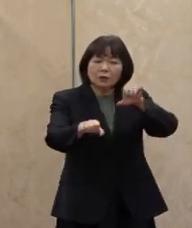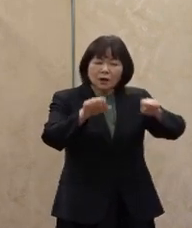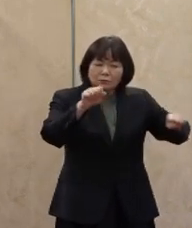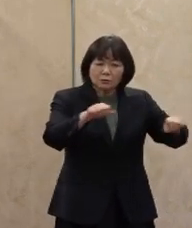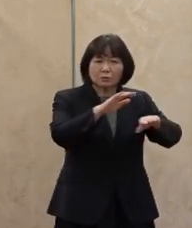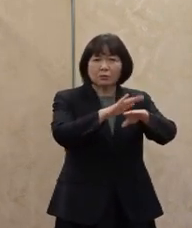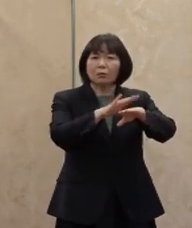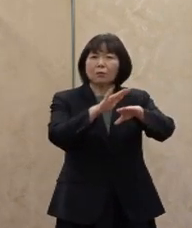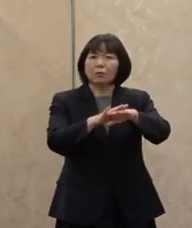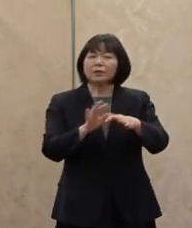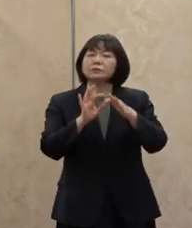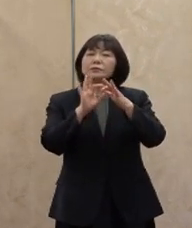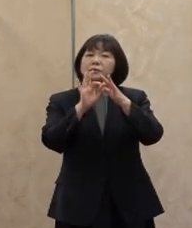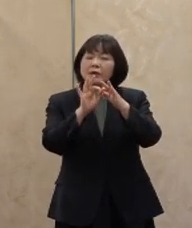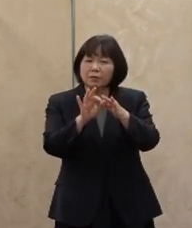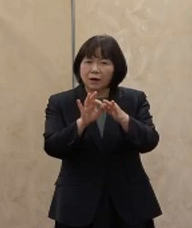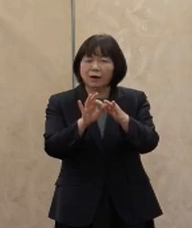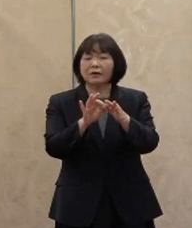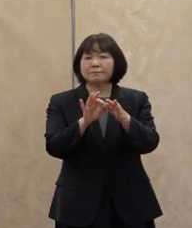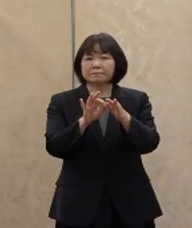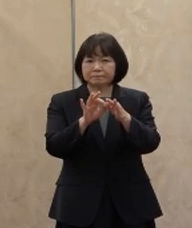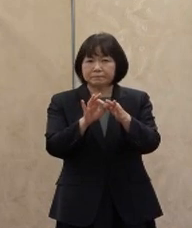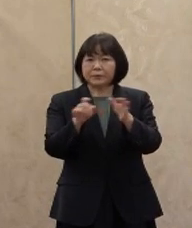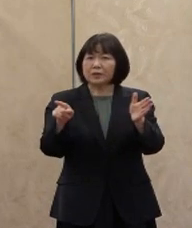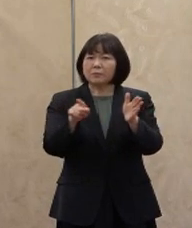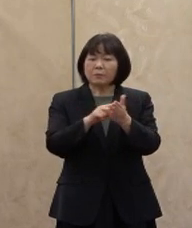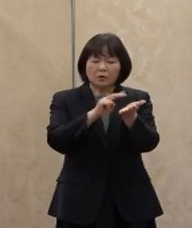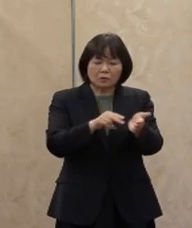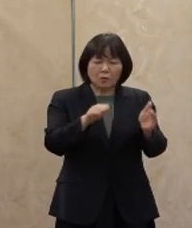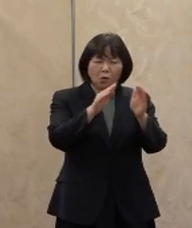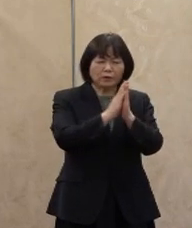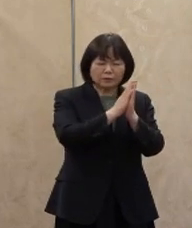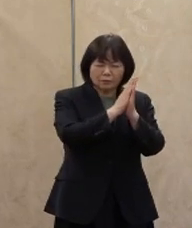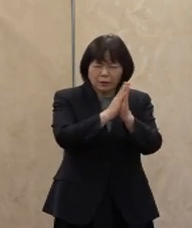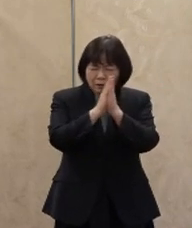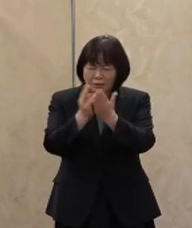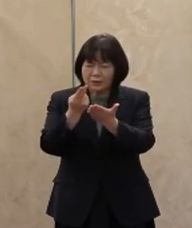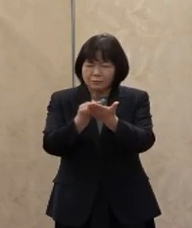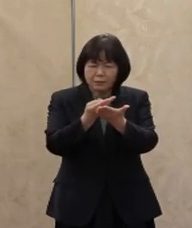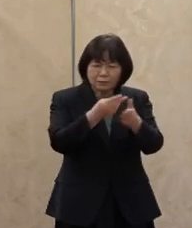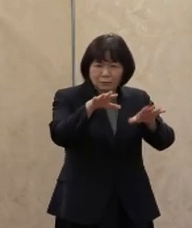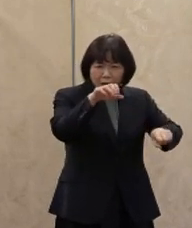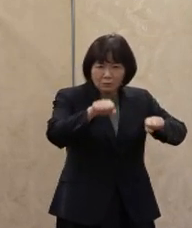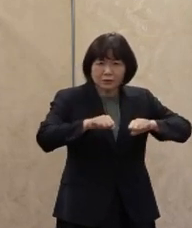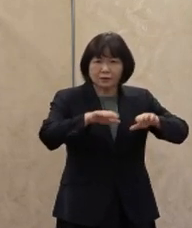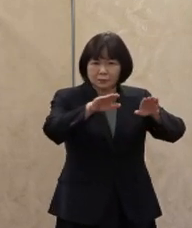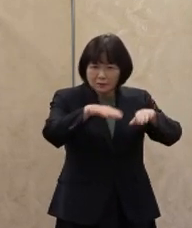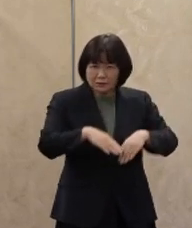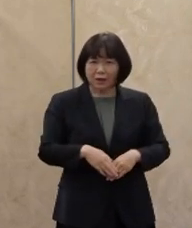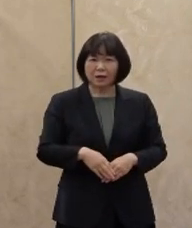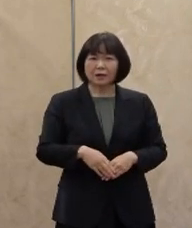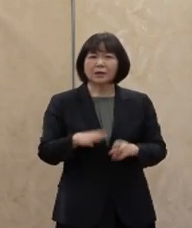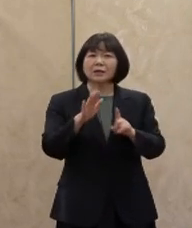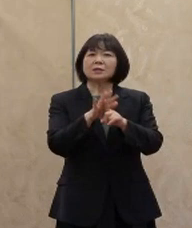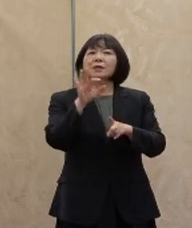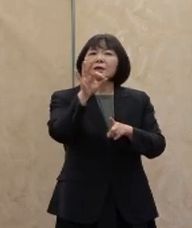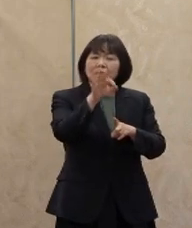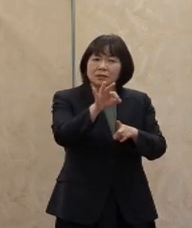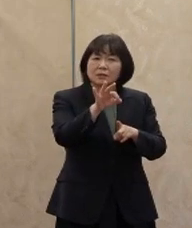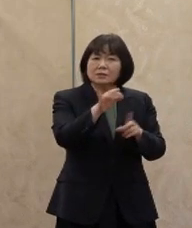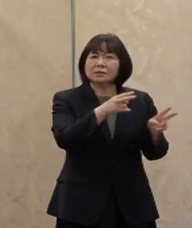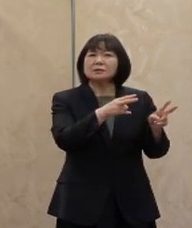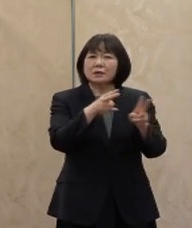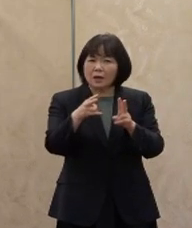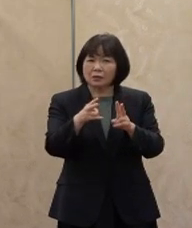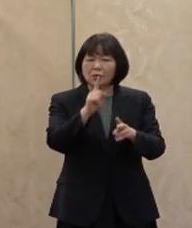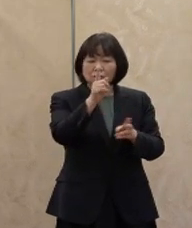という点で、今までもうこれは病院にもお願いをしてきてやってきたわけでもありますし、いろんな支援金制度、医療機関、1医